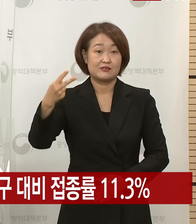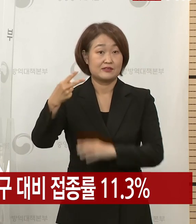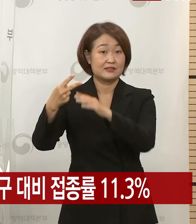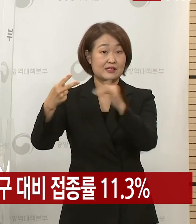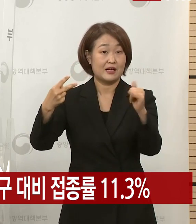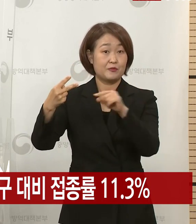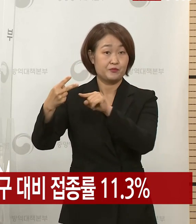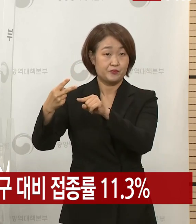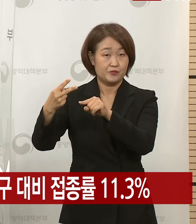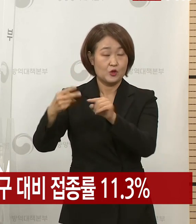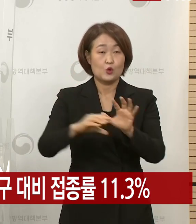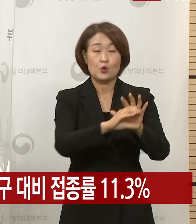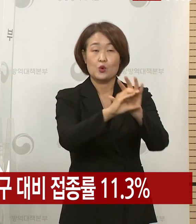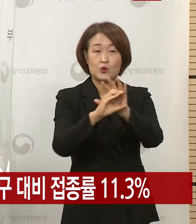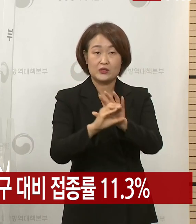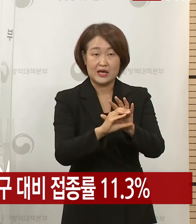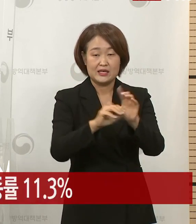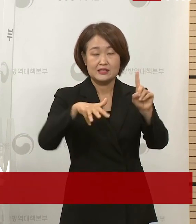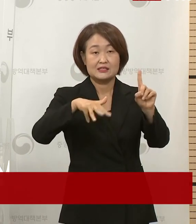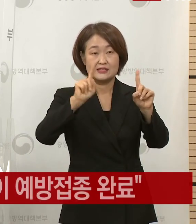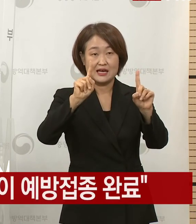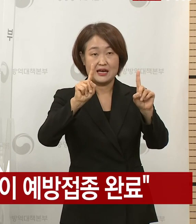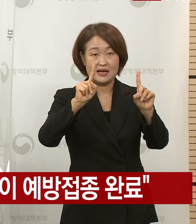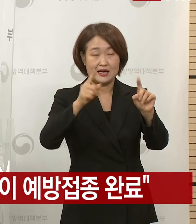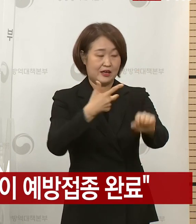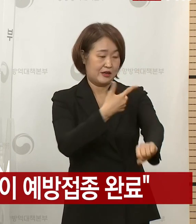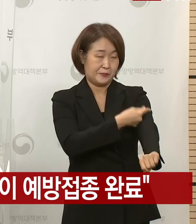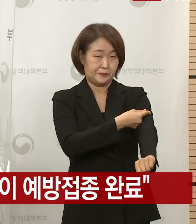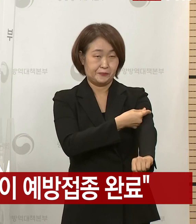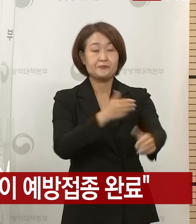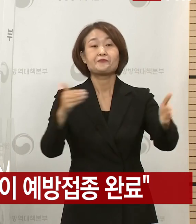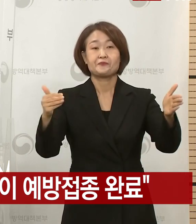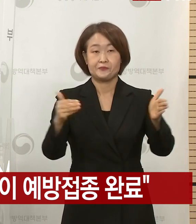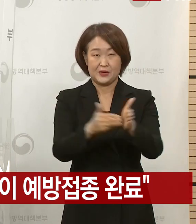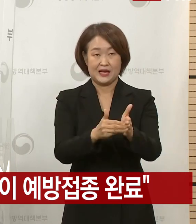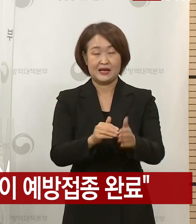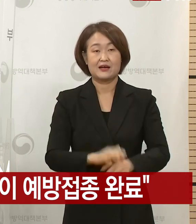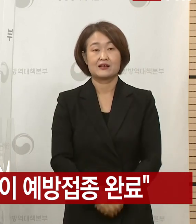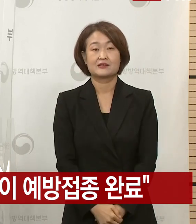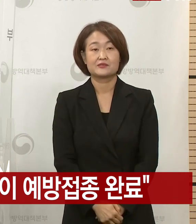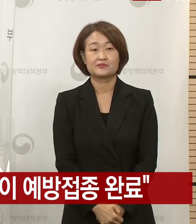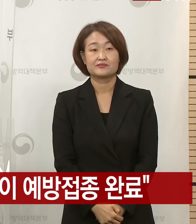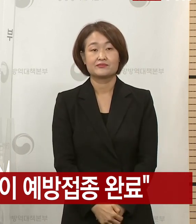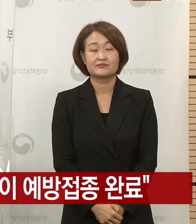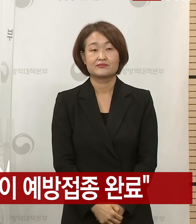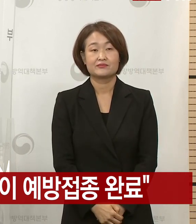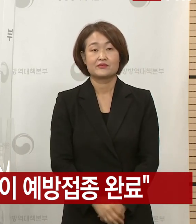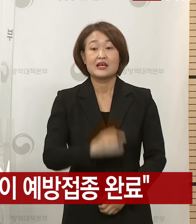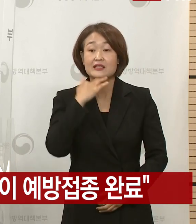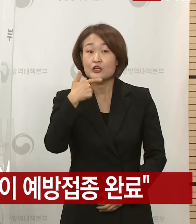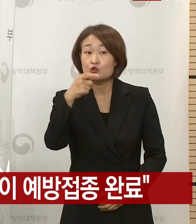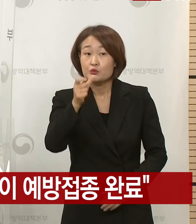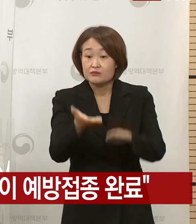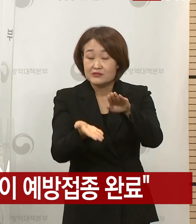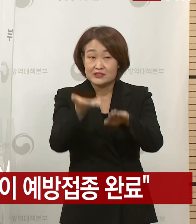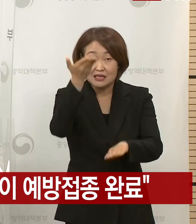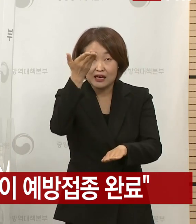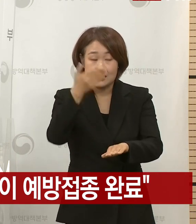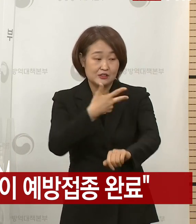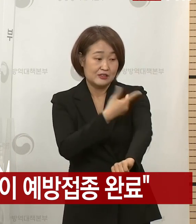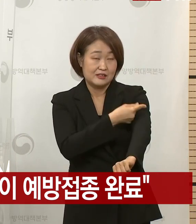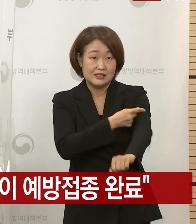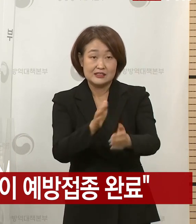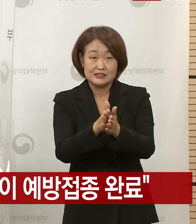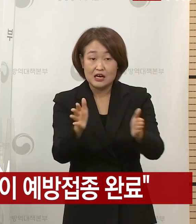명이 코로나19 1차 예방접종을 마치셨습니다. 65세 이상 어르신 접종을 시작한